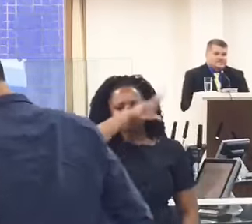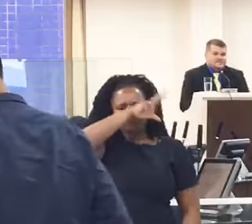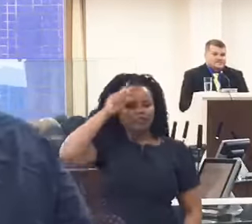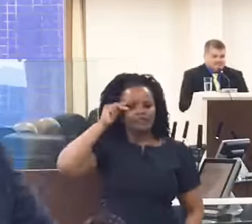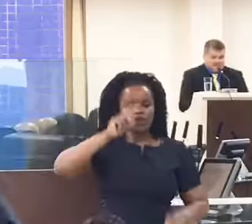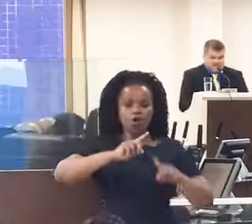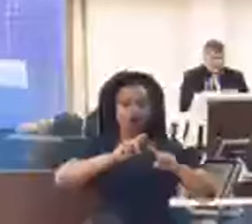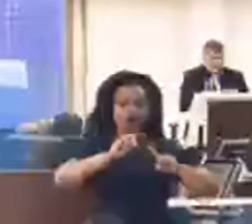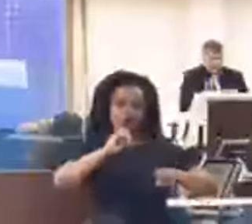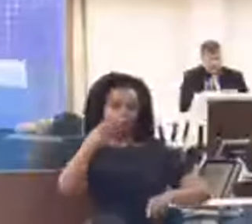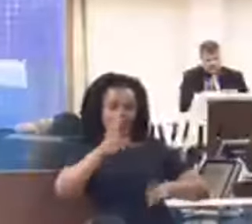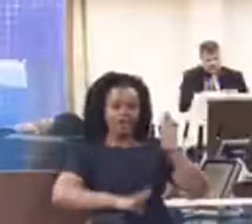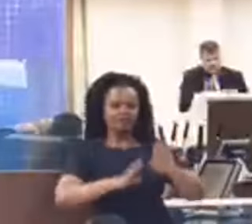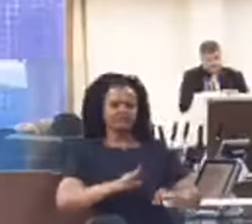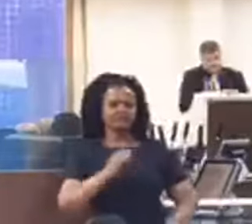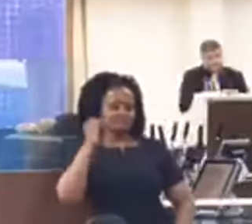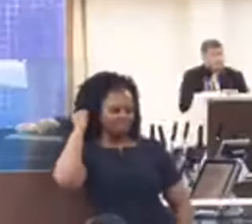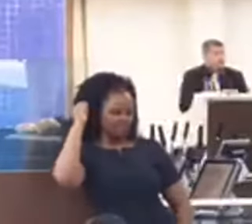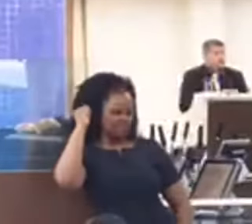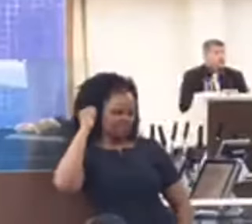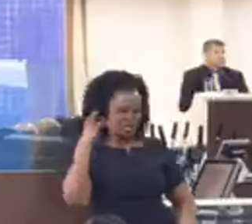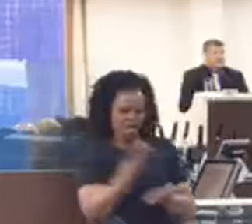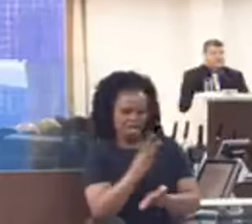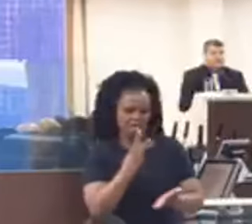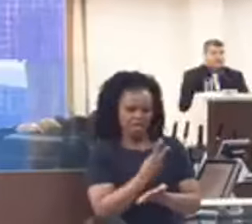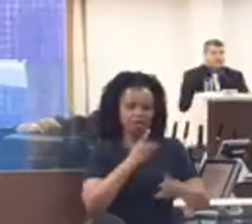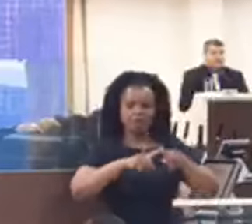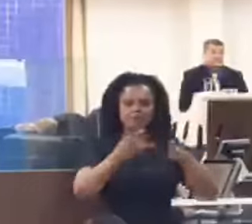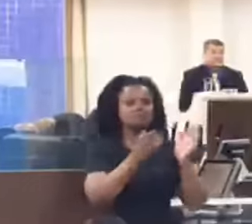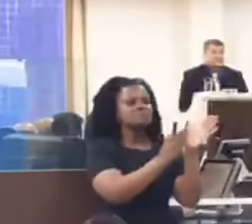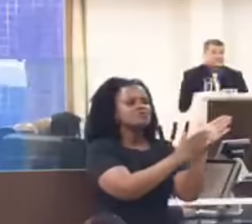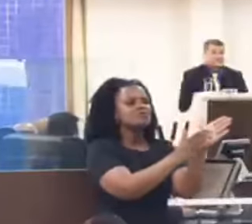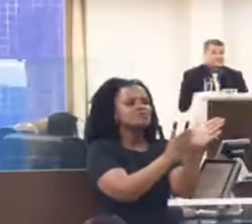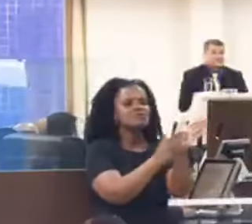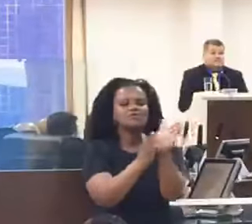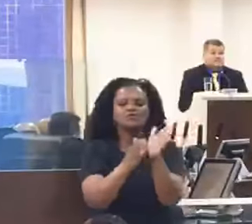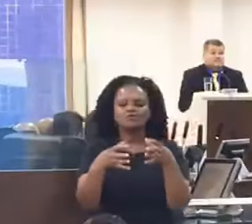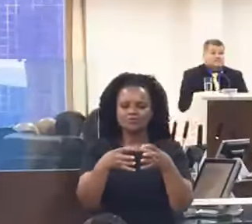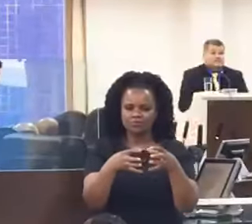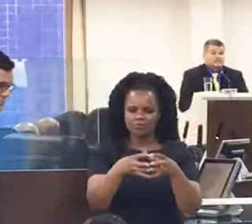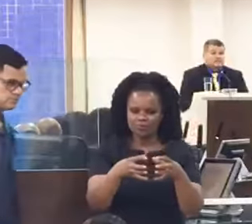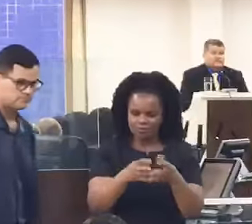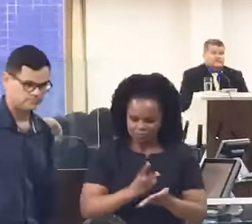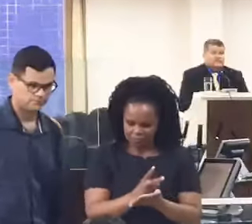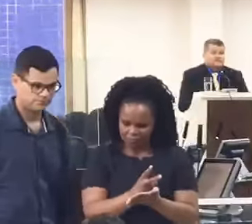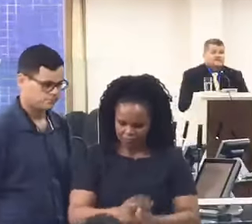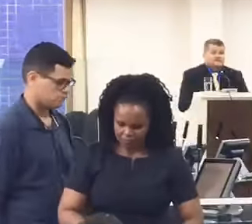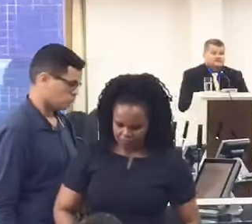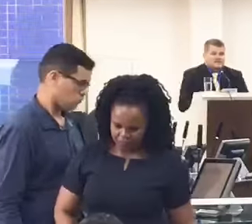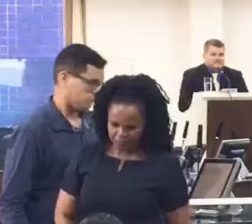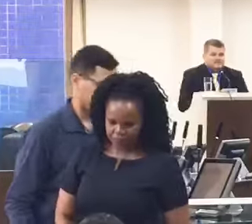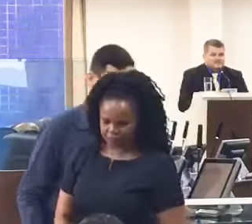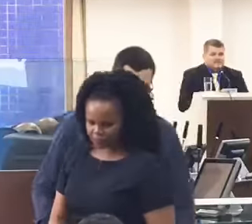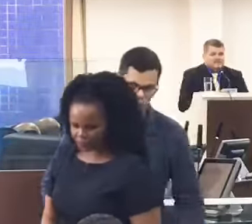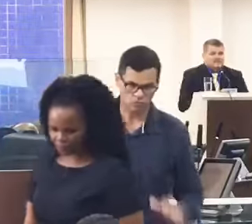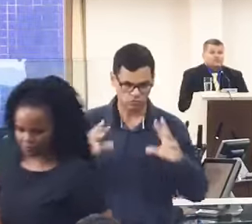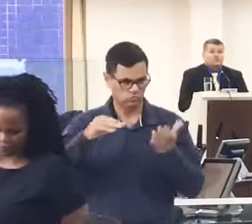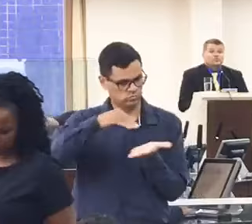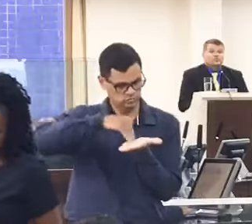o que não desse certo. Eu tenho que parabenizar a toda a nossa equipe, todas as